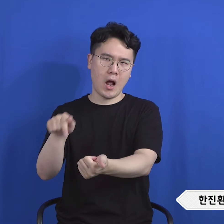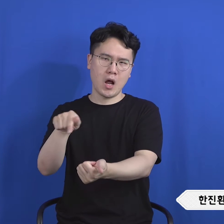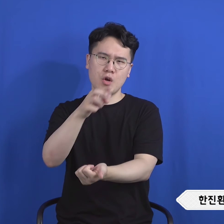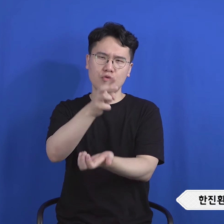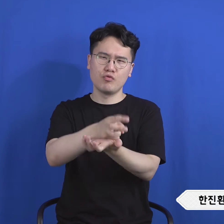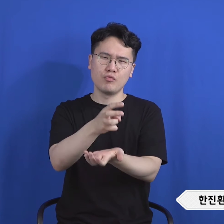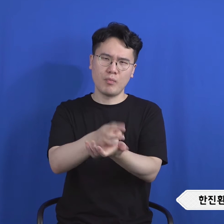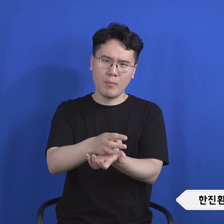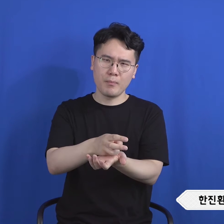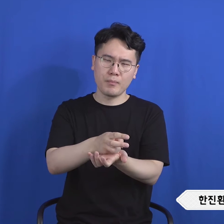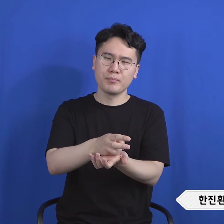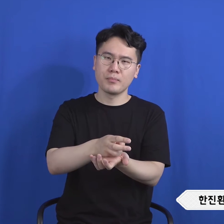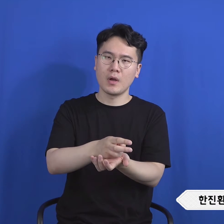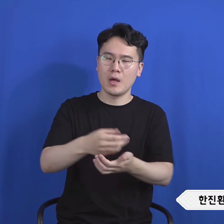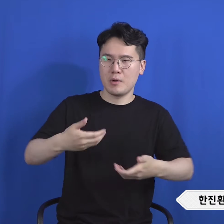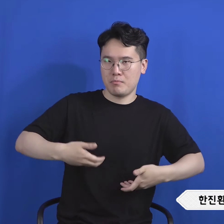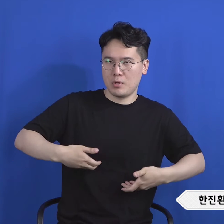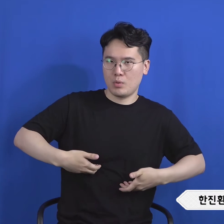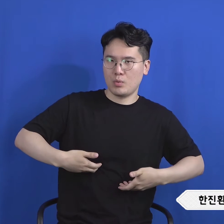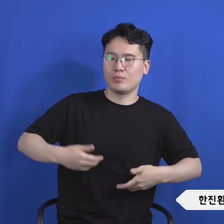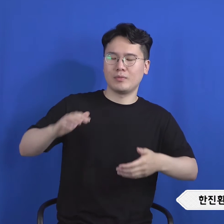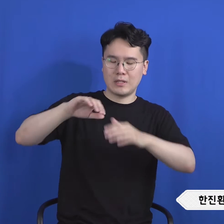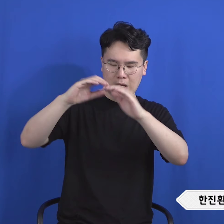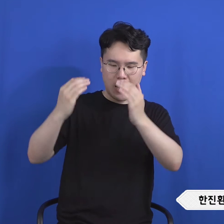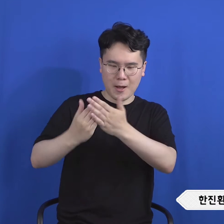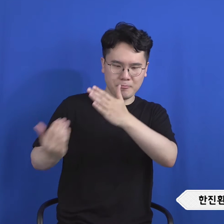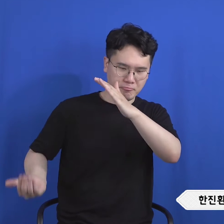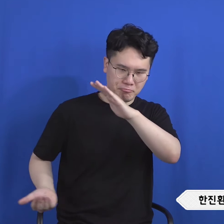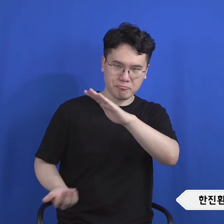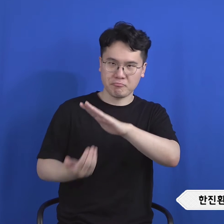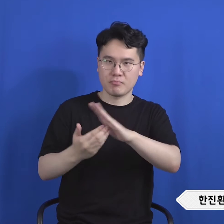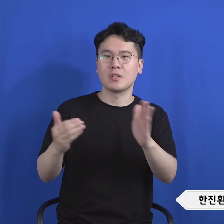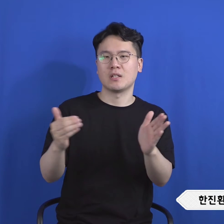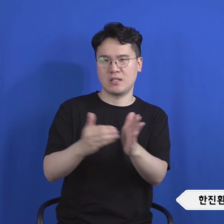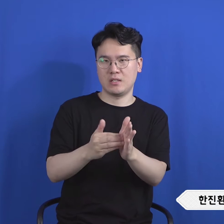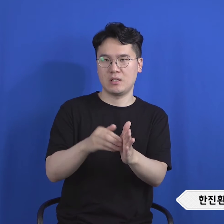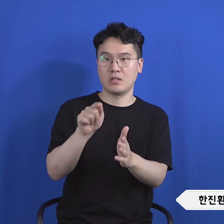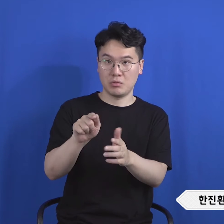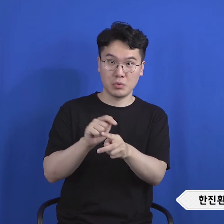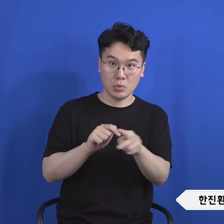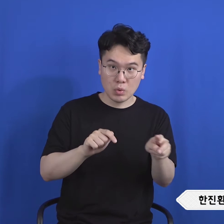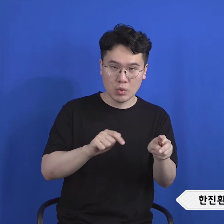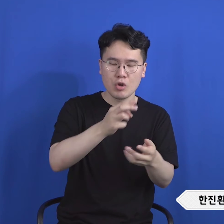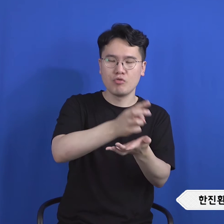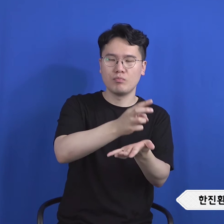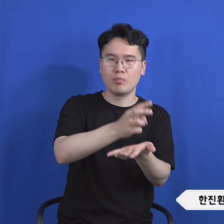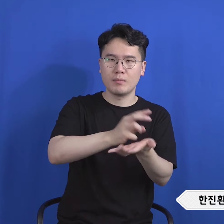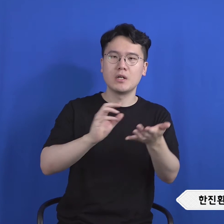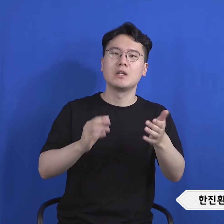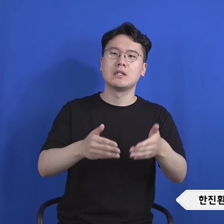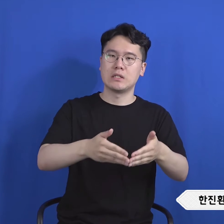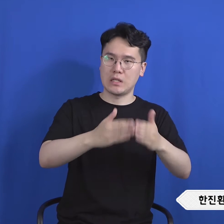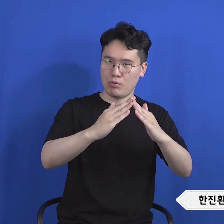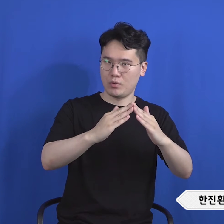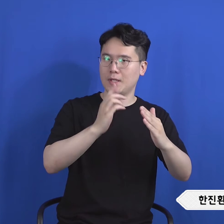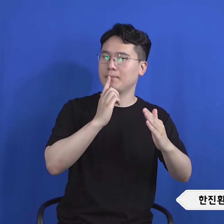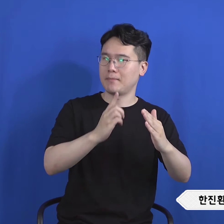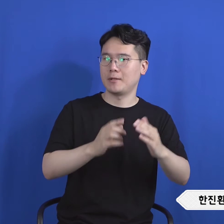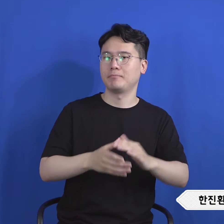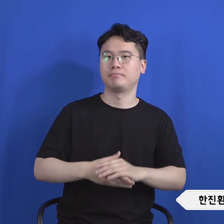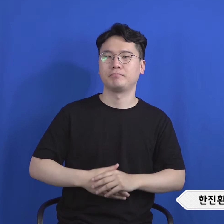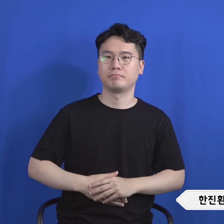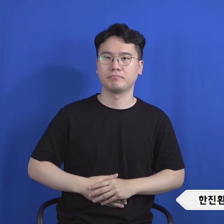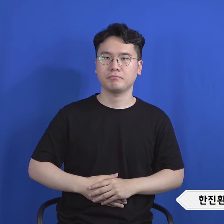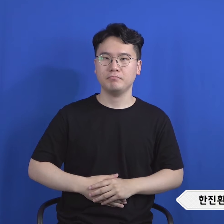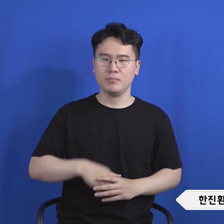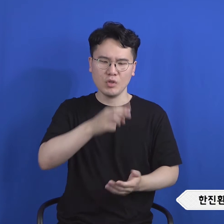요구를 이루어 드리셨습니다. 그것이 율법을 세운다는 말의 의미입니다. 율법을 무시해버리는 것이